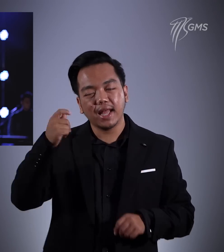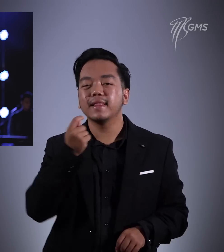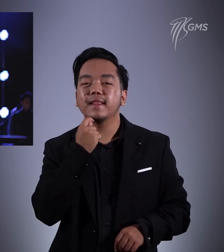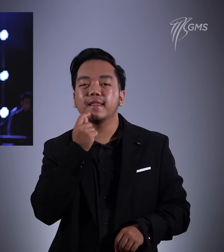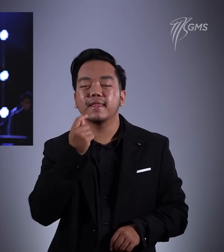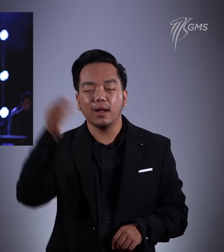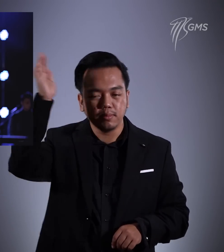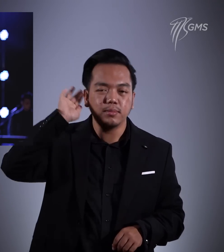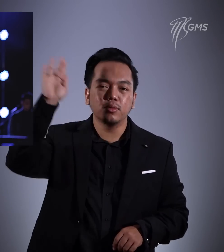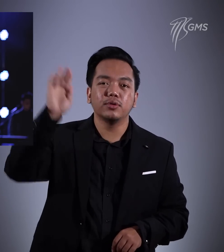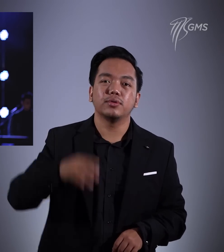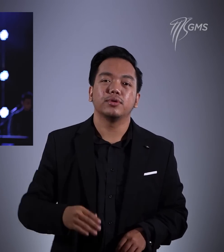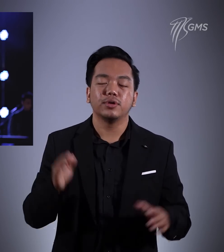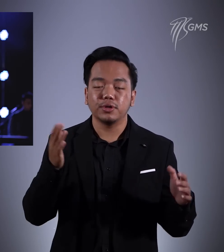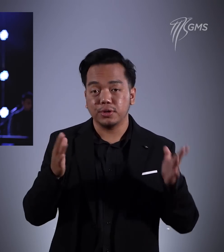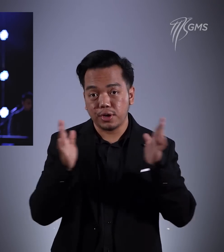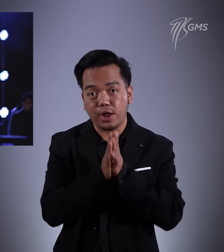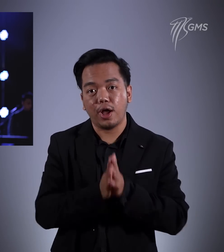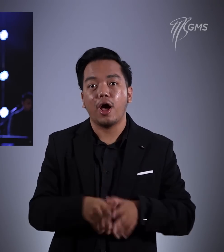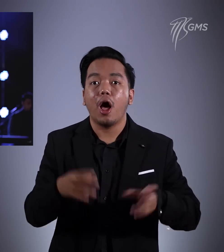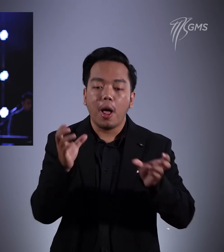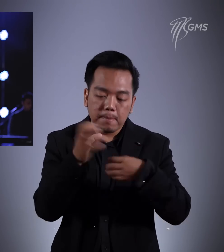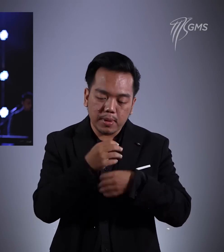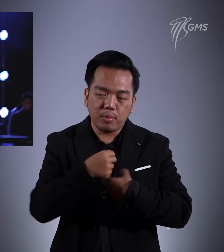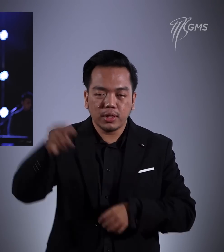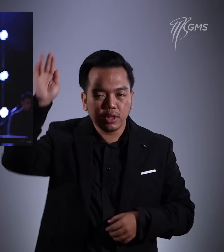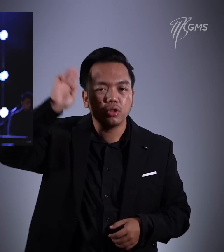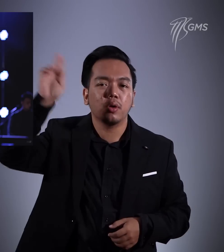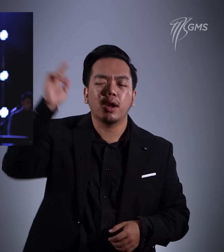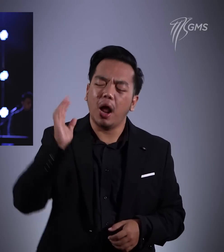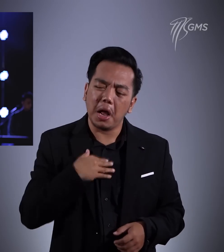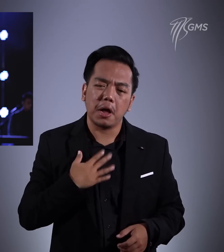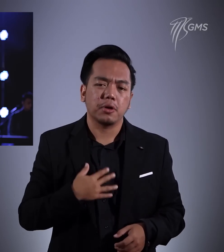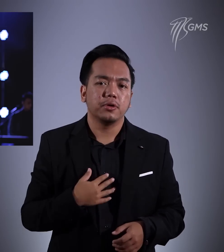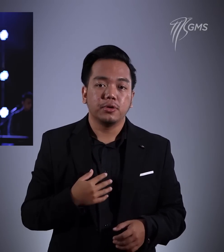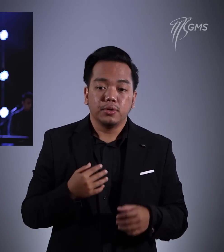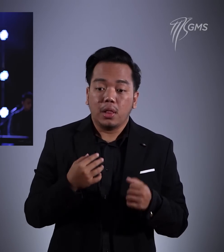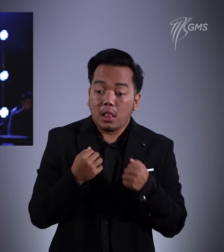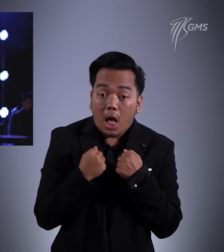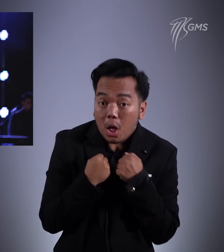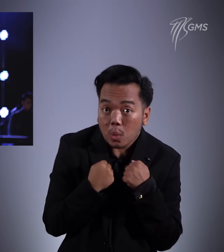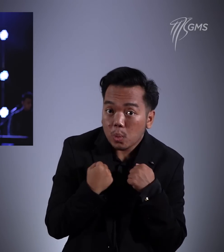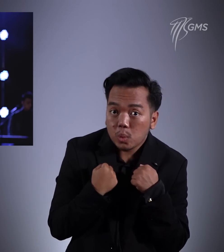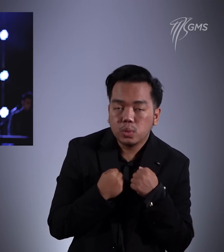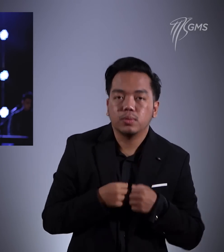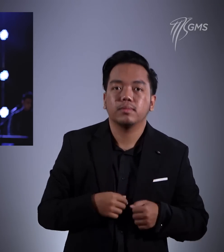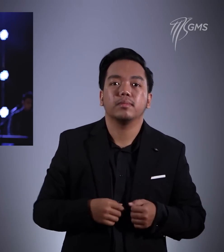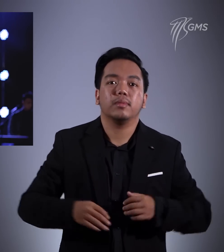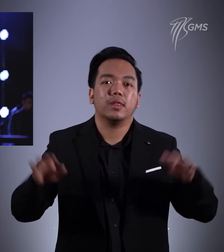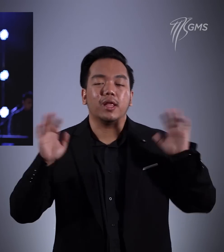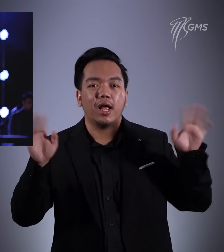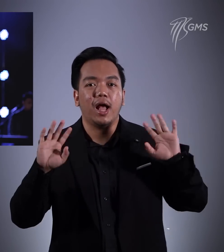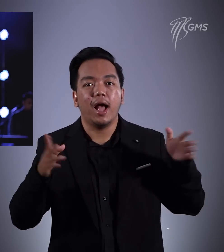aku takuti. Nggak ada orang yang marah-marah, emosi, bernafsu ketika ketemu Yesus,